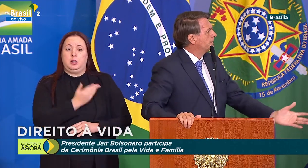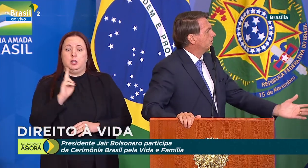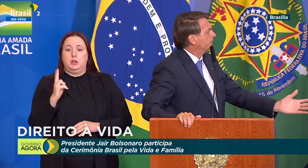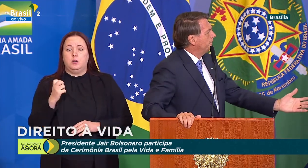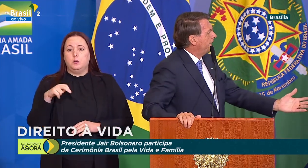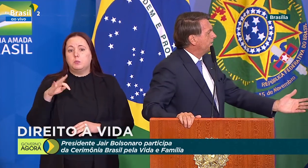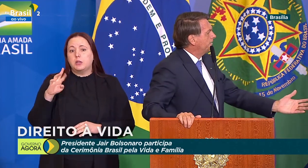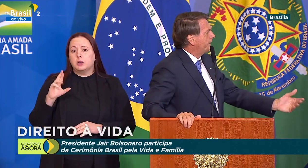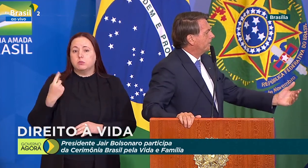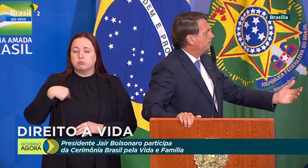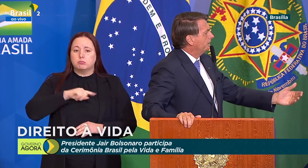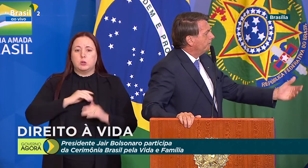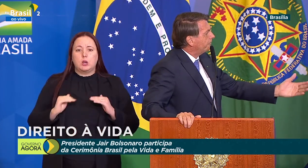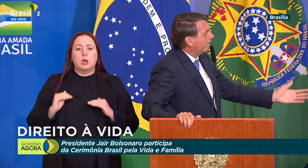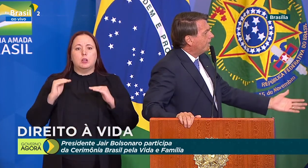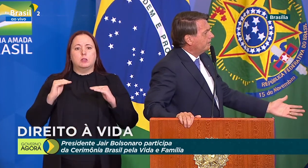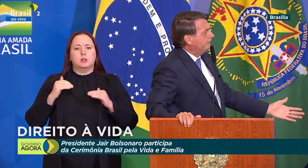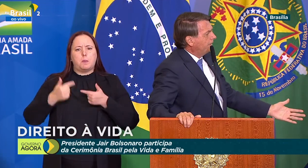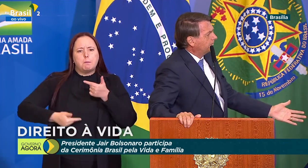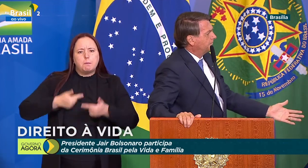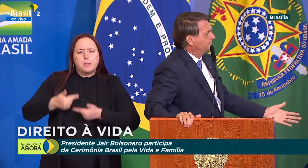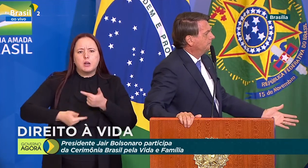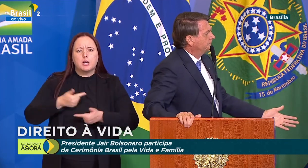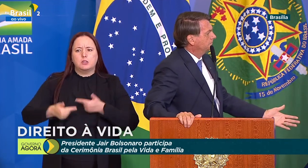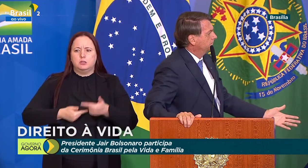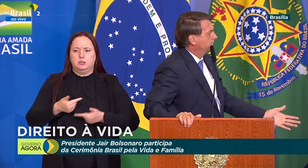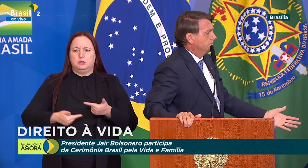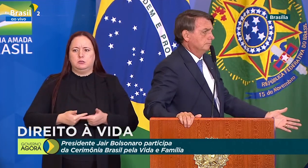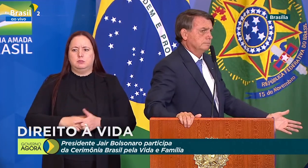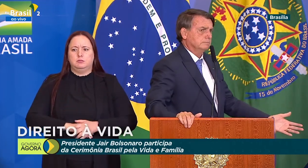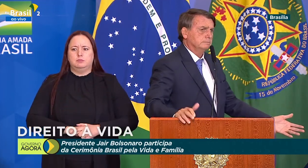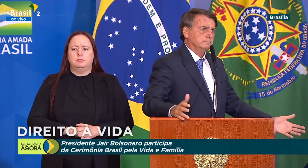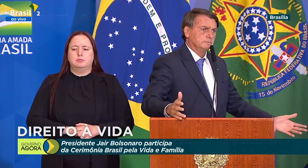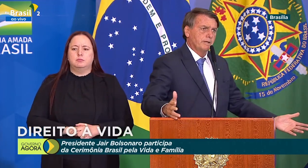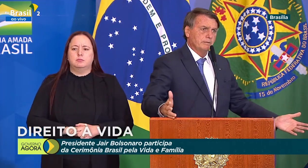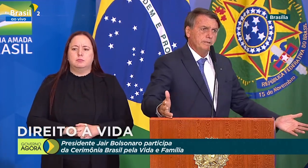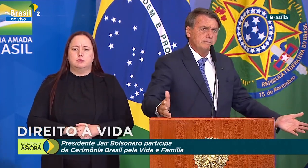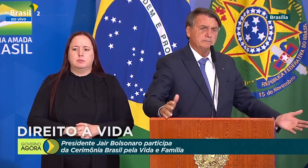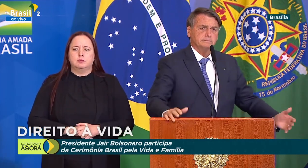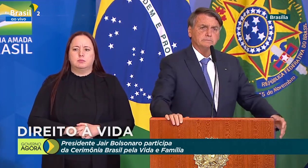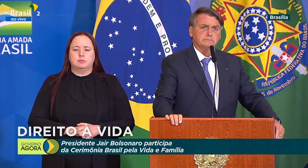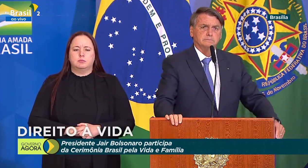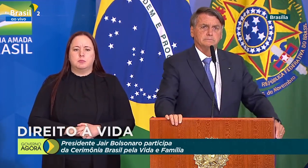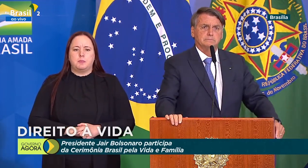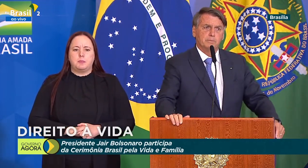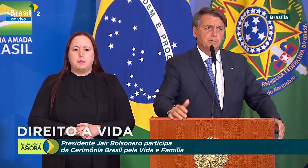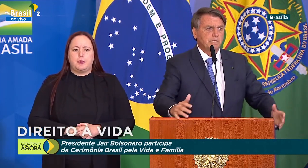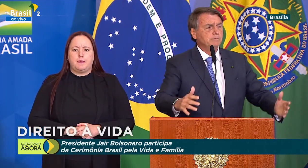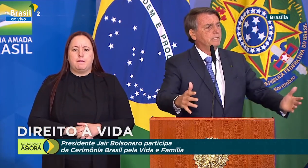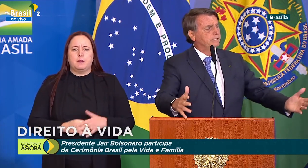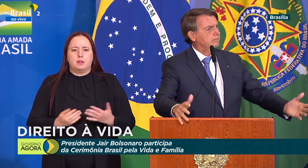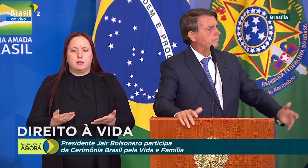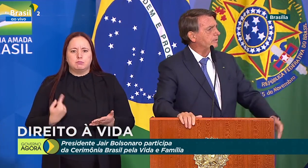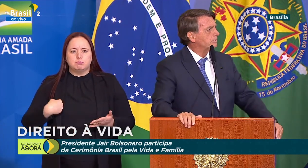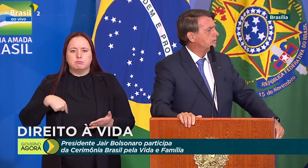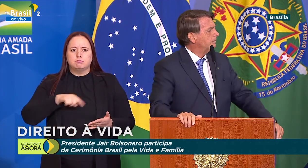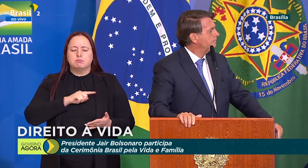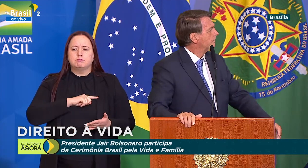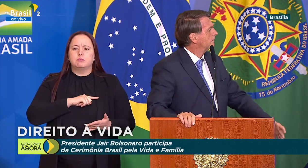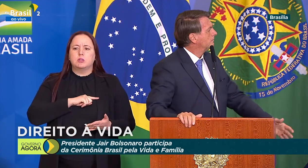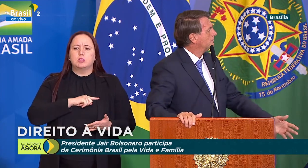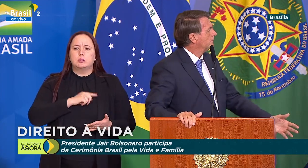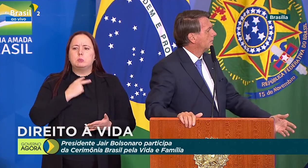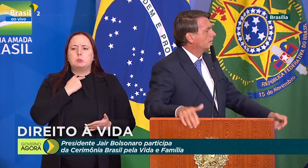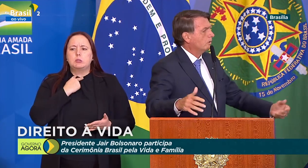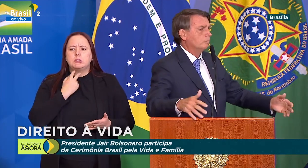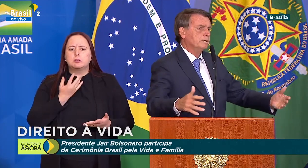e nós somos autoridade para agir em flagrante delito Mas é isso mesmo nós podemos de ter uma